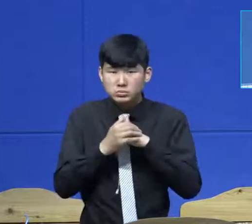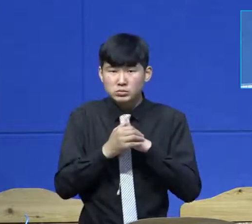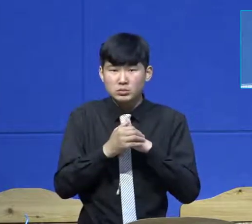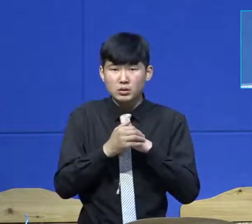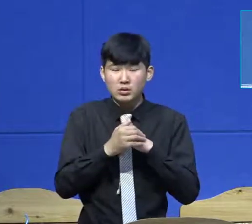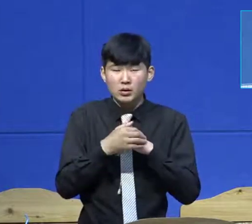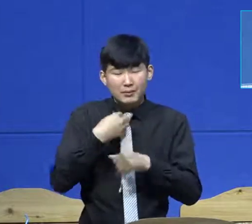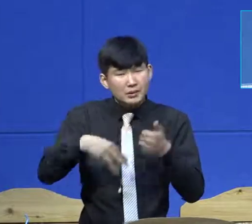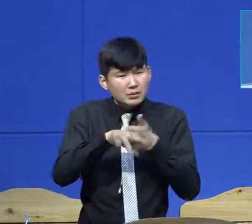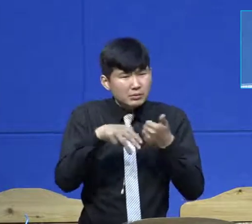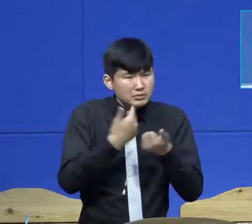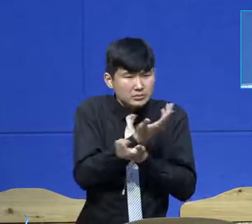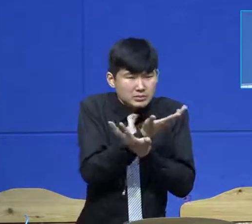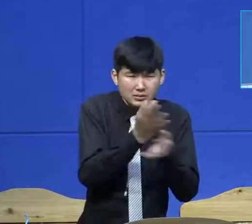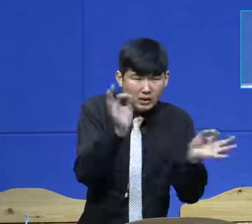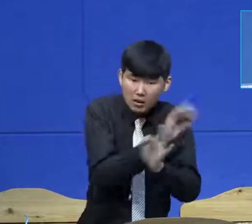үү?